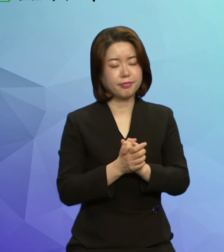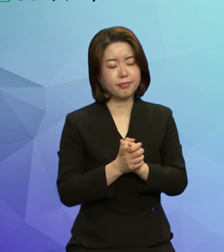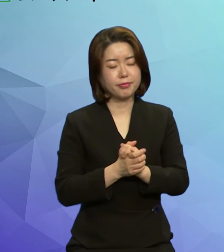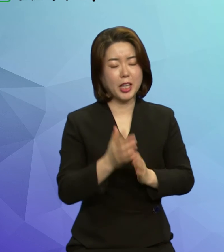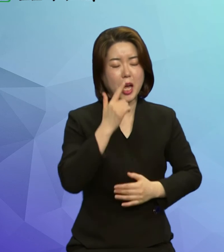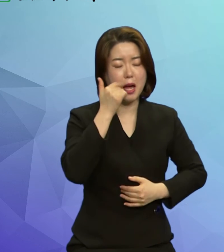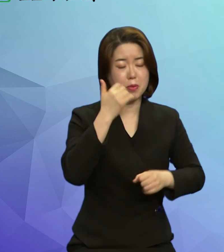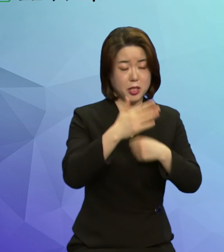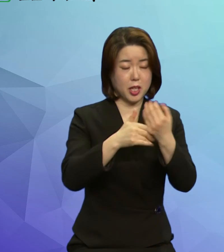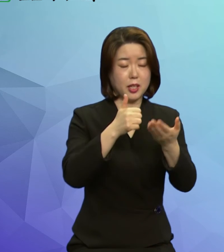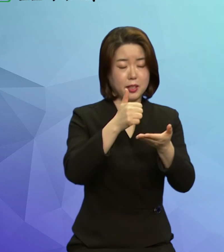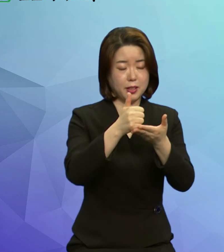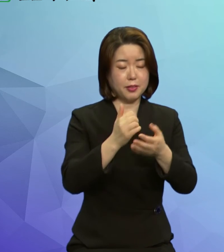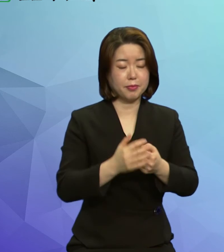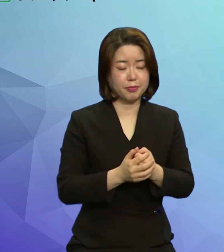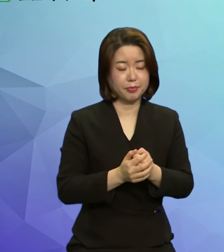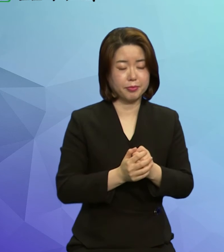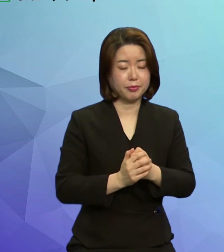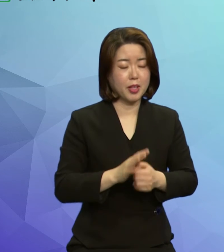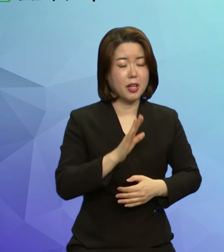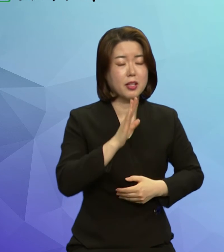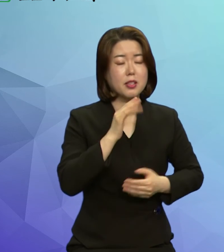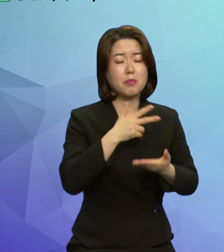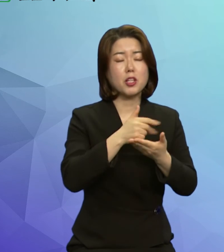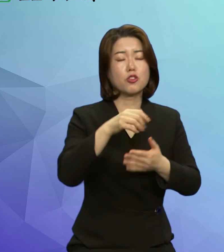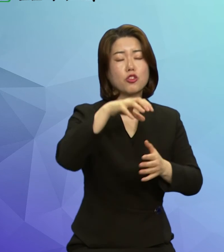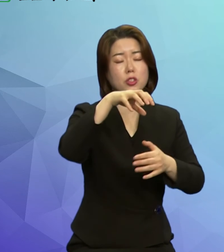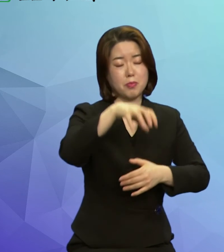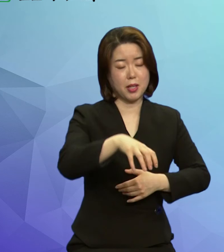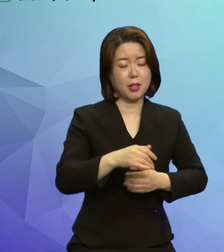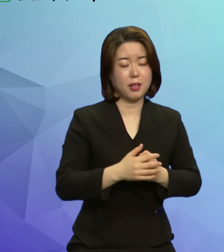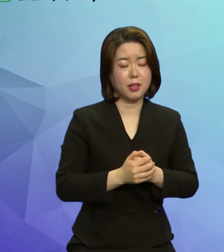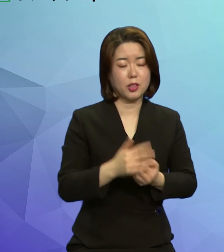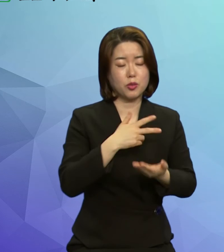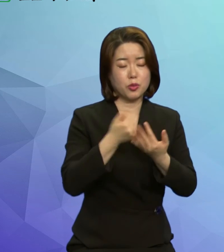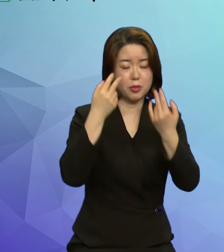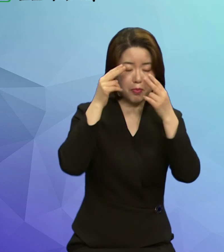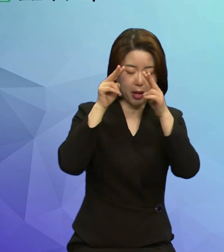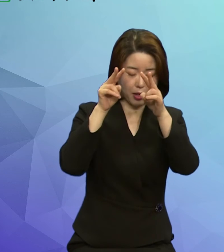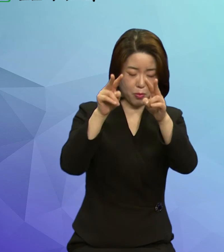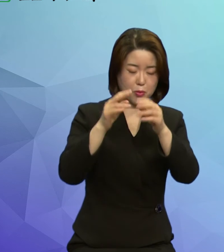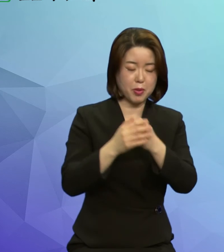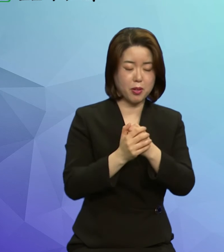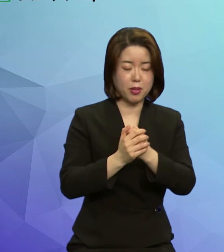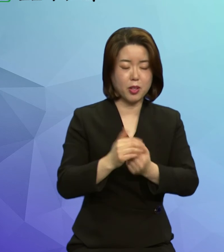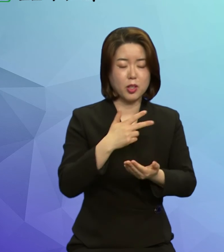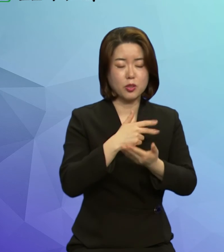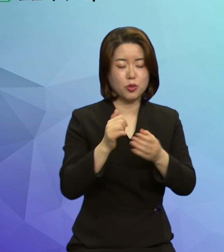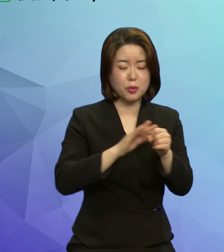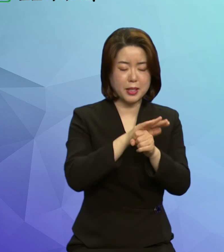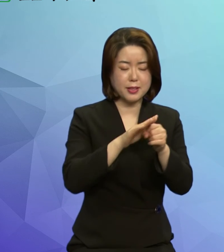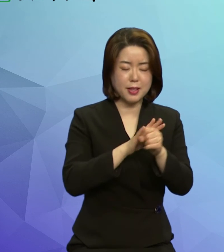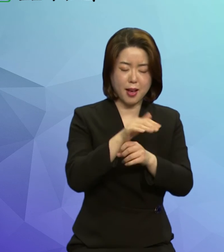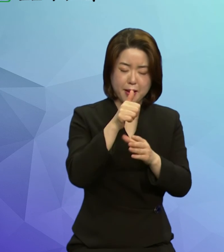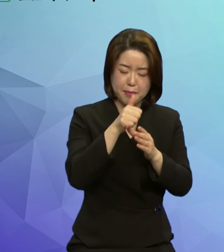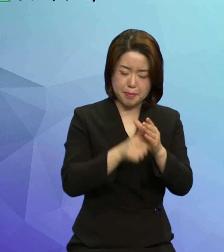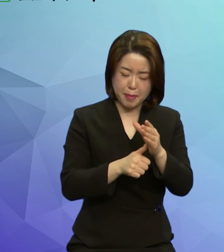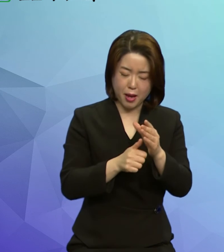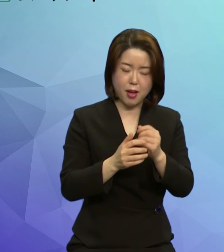아버지 하나님, 정말 주님 안에서 주님을 바라보며 주님과 사랑에